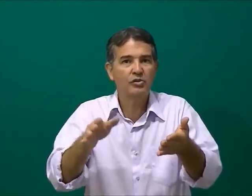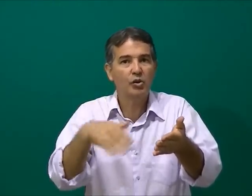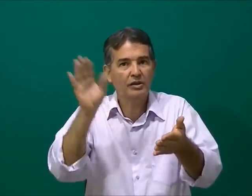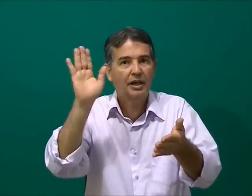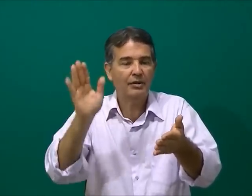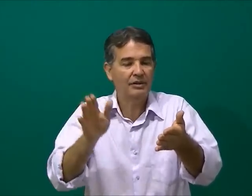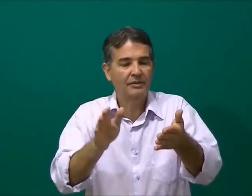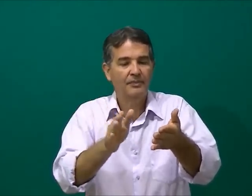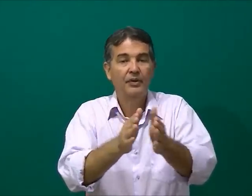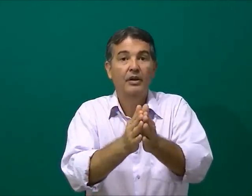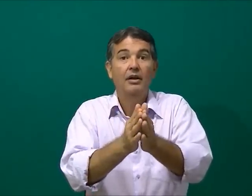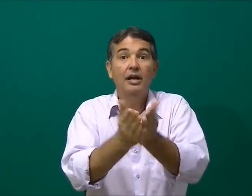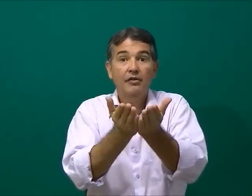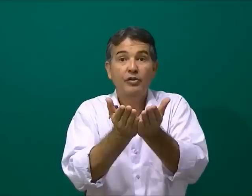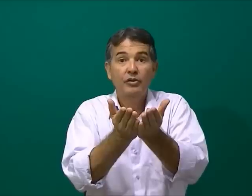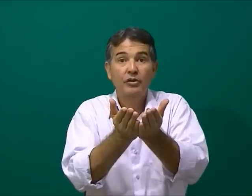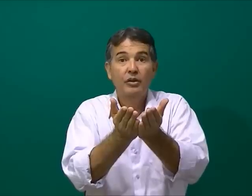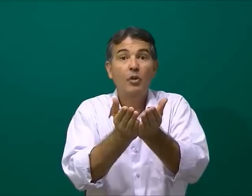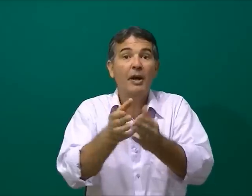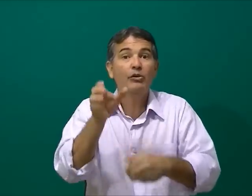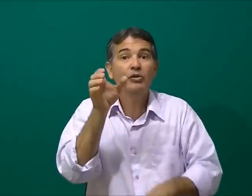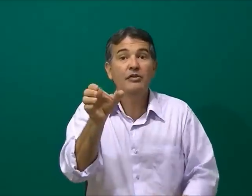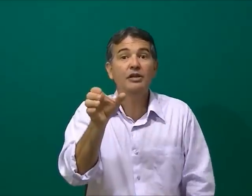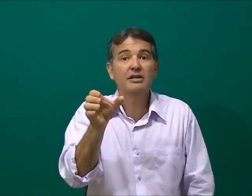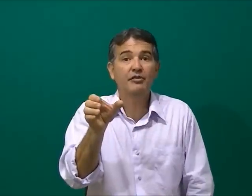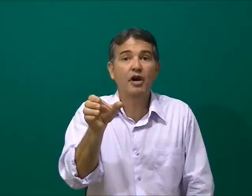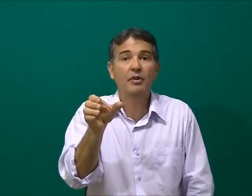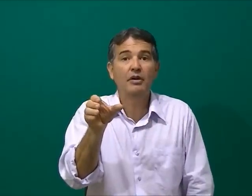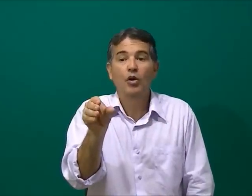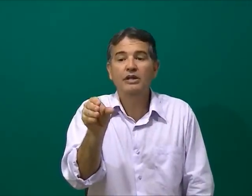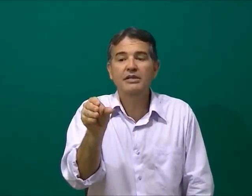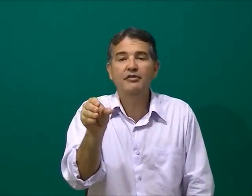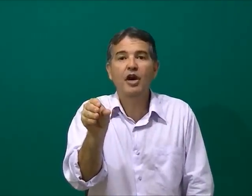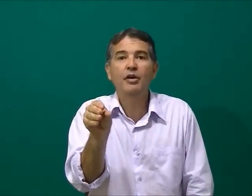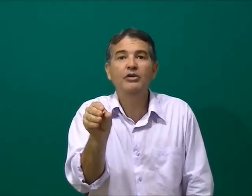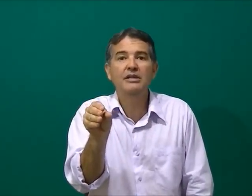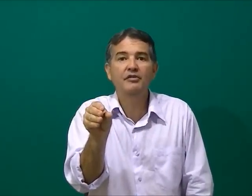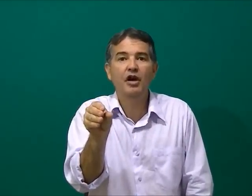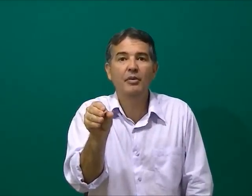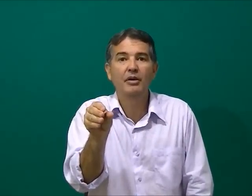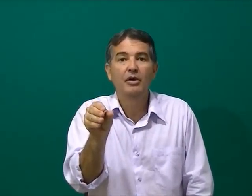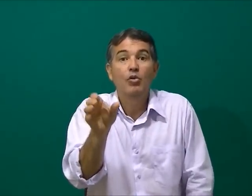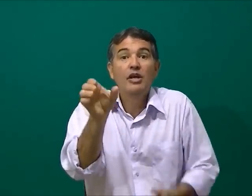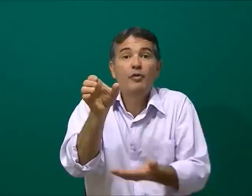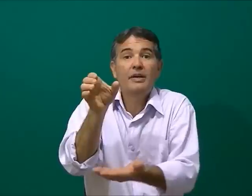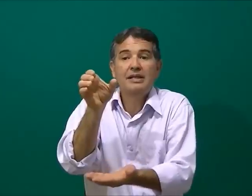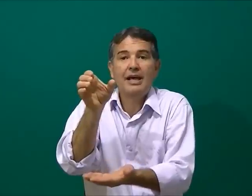de outra aula. Livro. Eu pego no livro dessa forma, ou dessa forma, ou dessa forma. Um livro pesado.